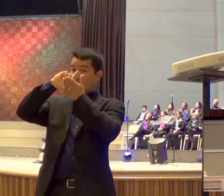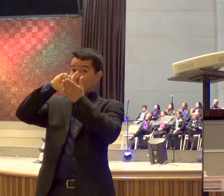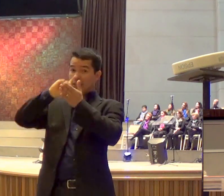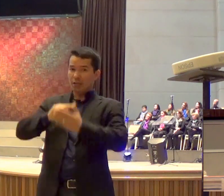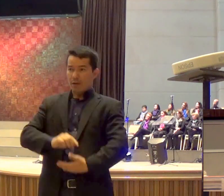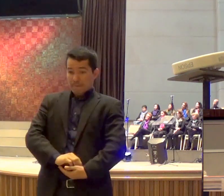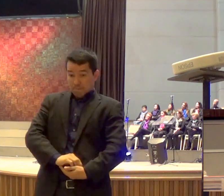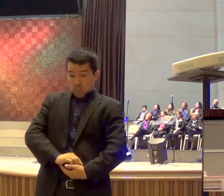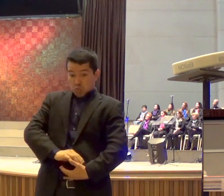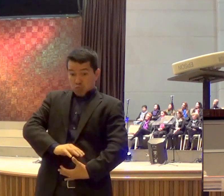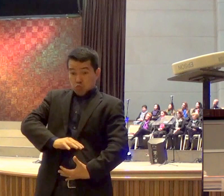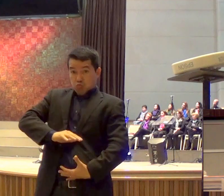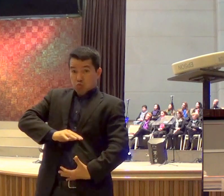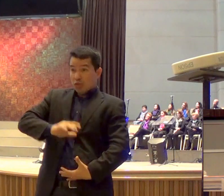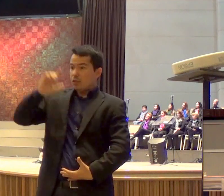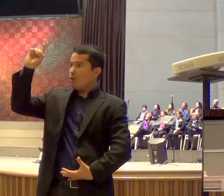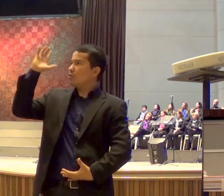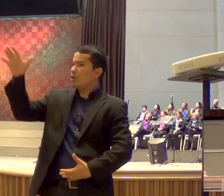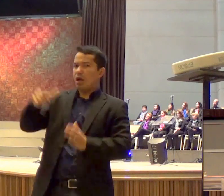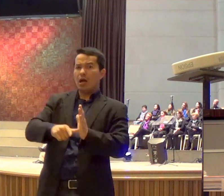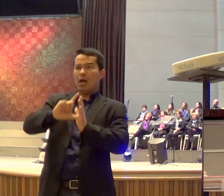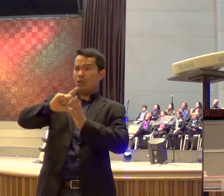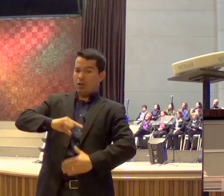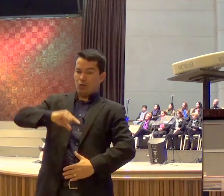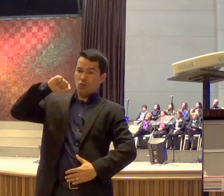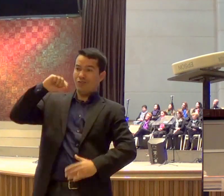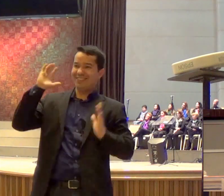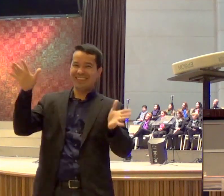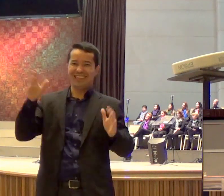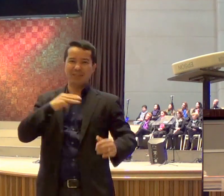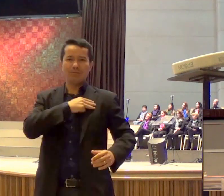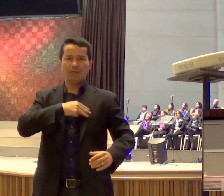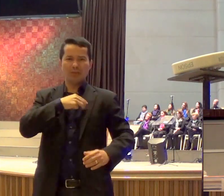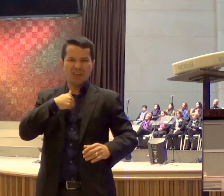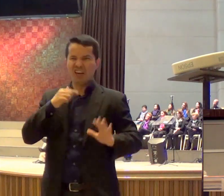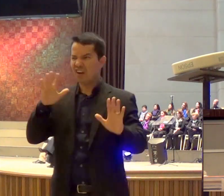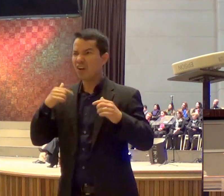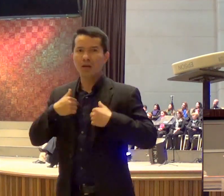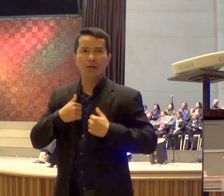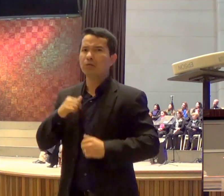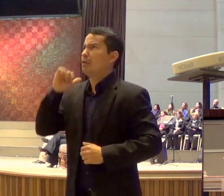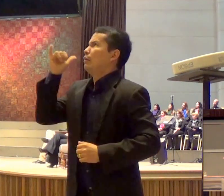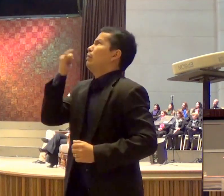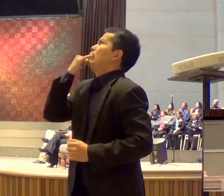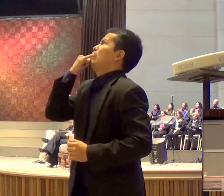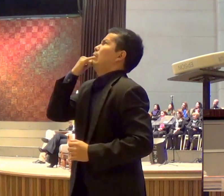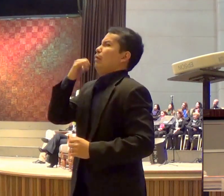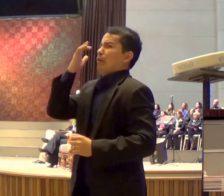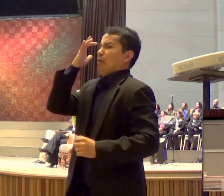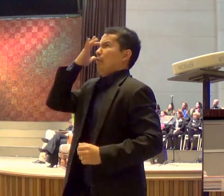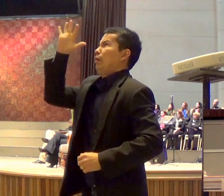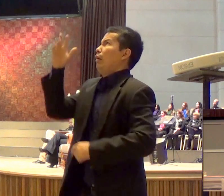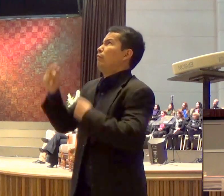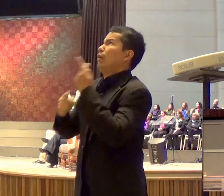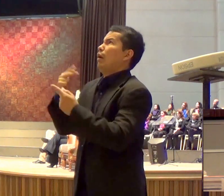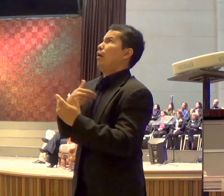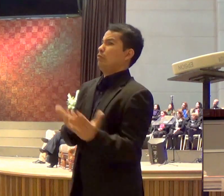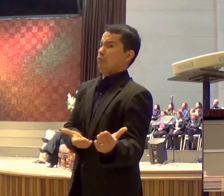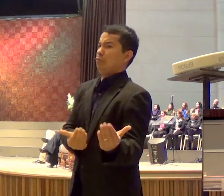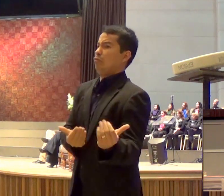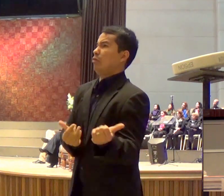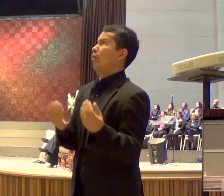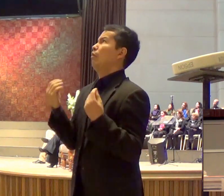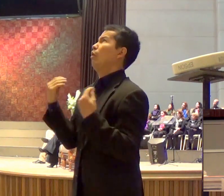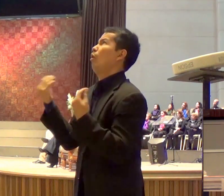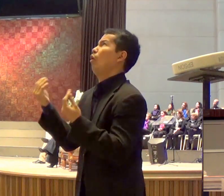nascer eu te separei designei profetas Nações mas eu disse soberano Senhor eu não sei falar eu ainda sou muito jovem